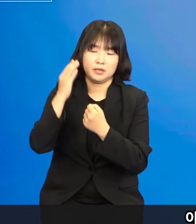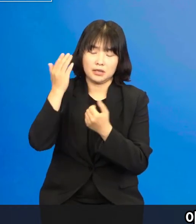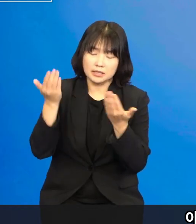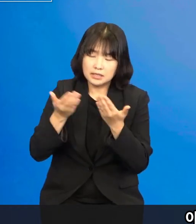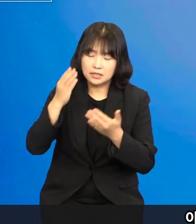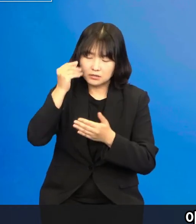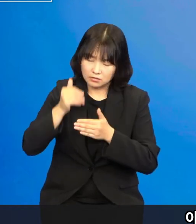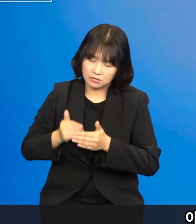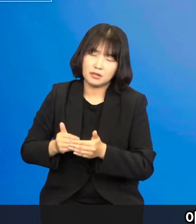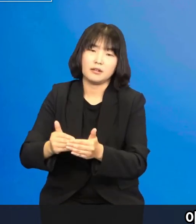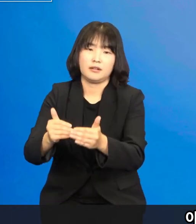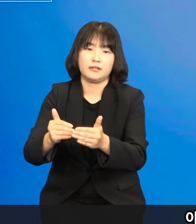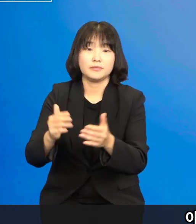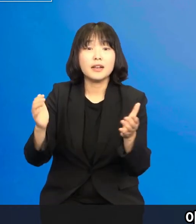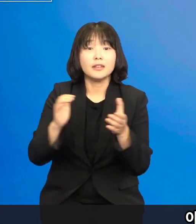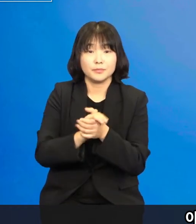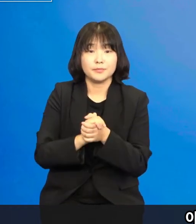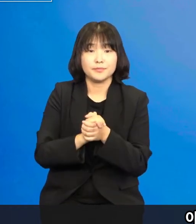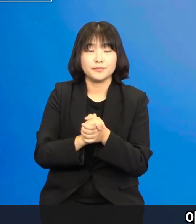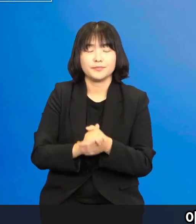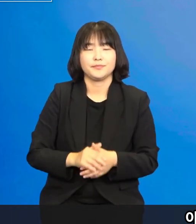아멘입니까?